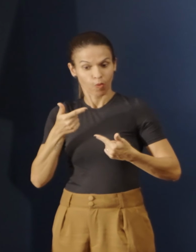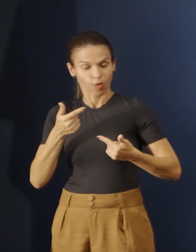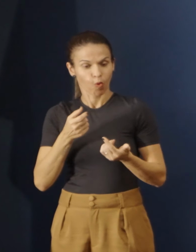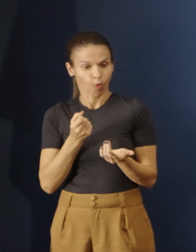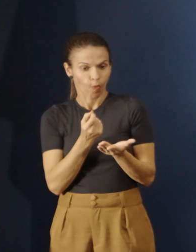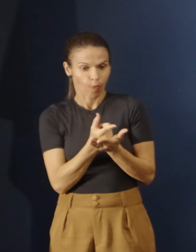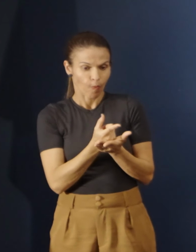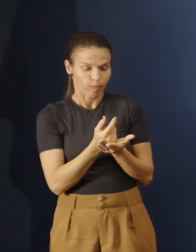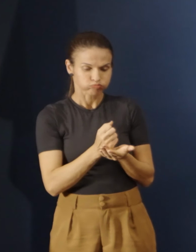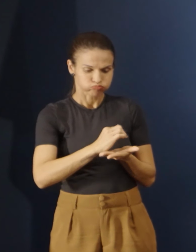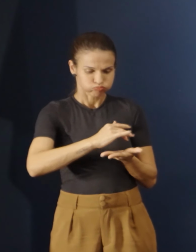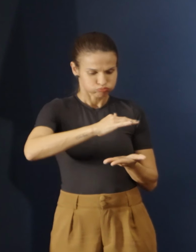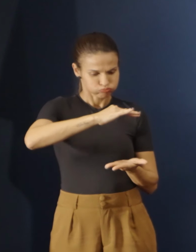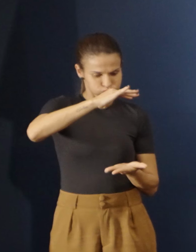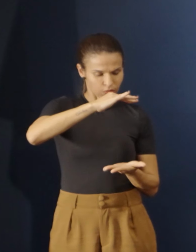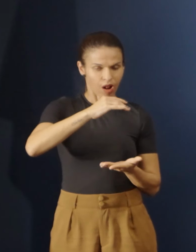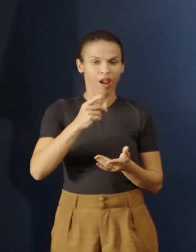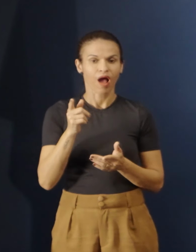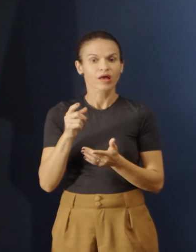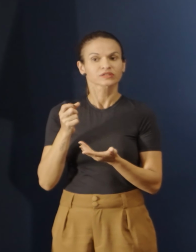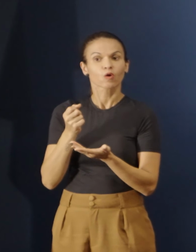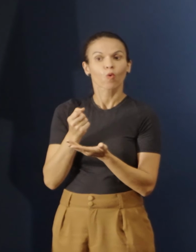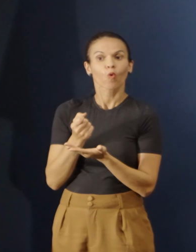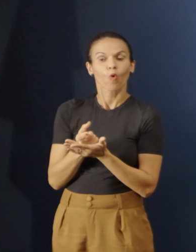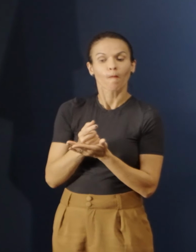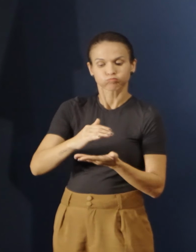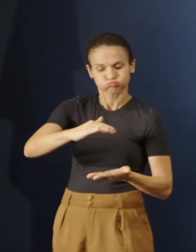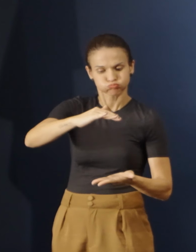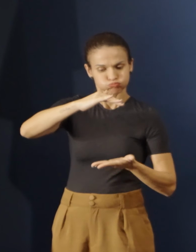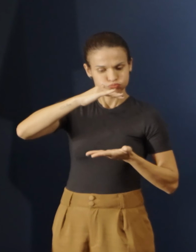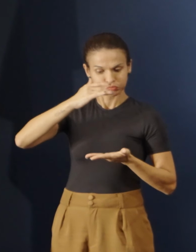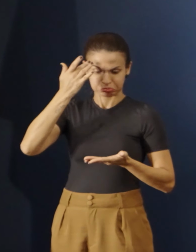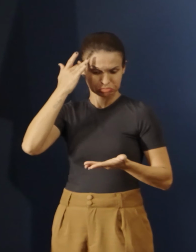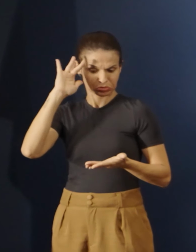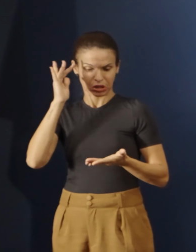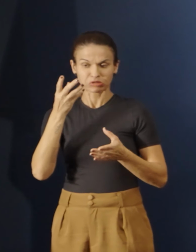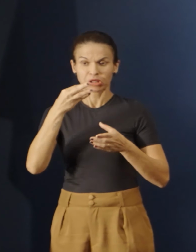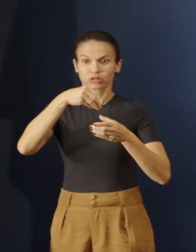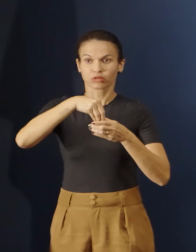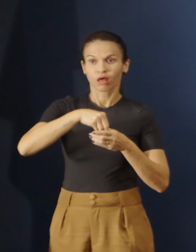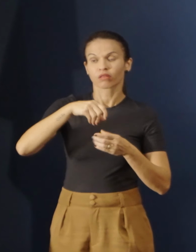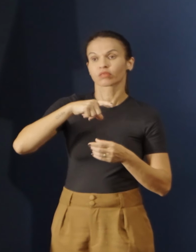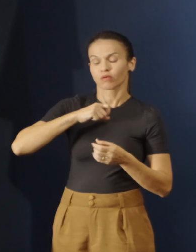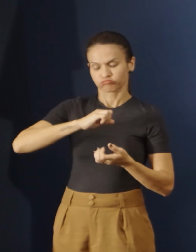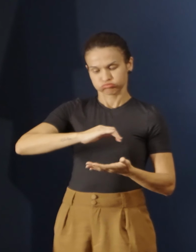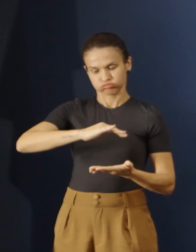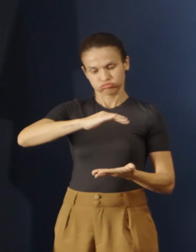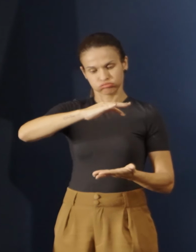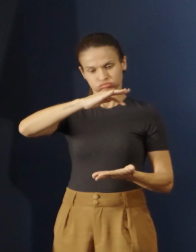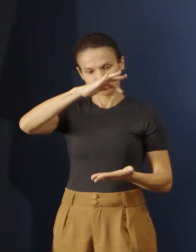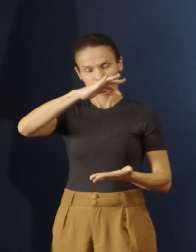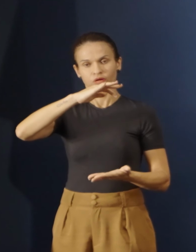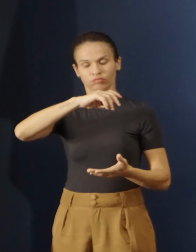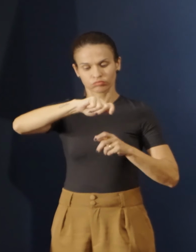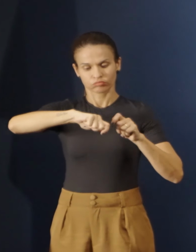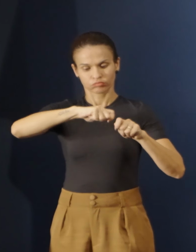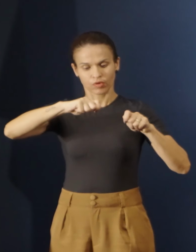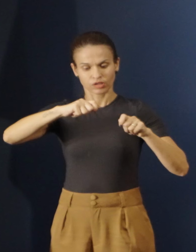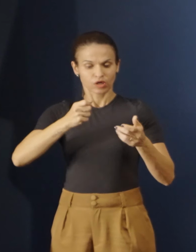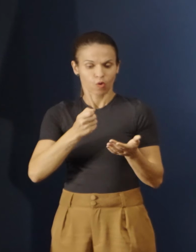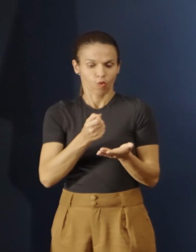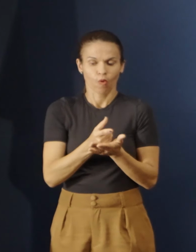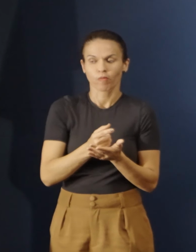um pacote de manuscritos, porque lá é assim, você compra pacotes, você não sabe o que vem ali dentro. Então, assim, você tem lá um monte amarrado, e você